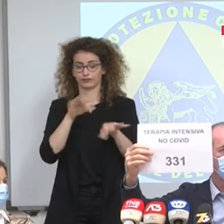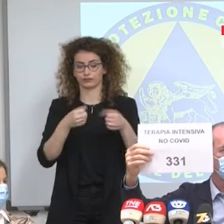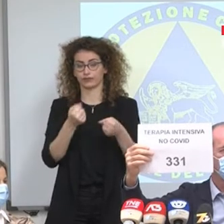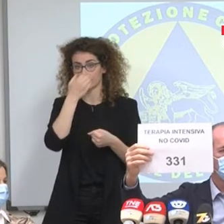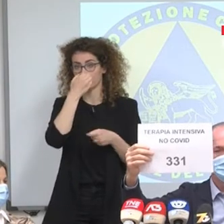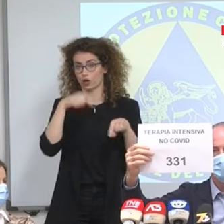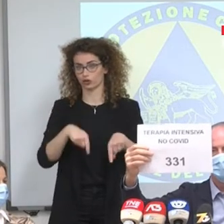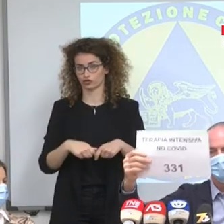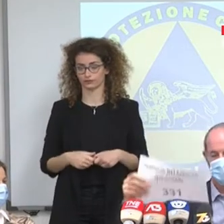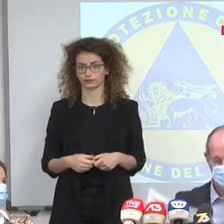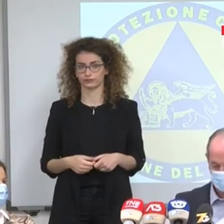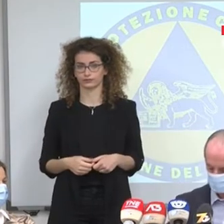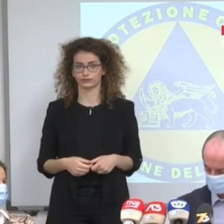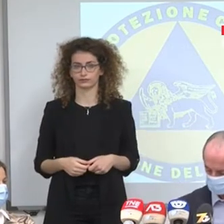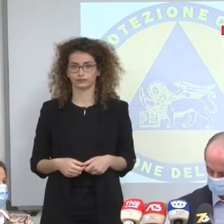oggi.